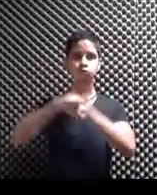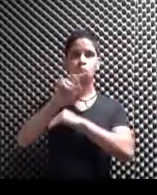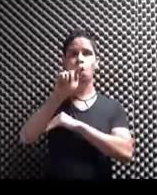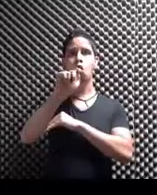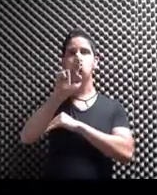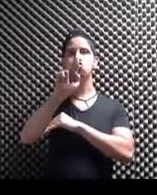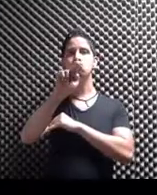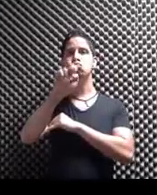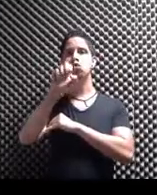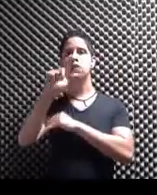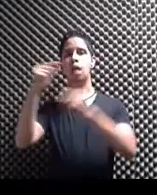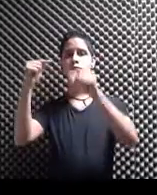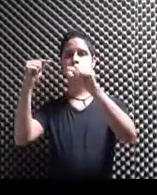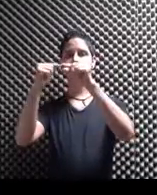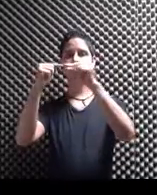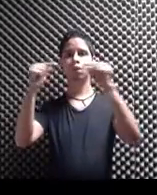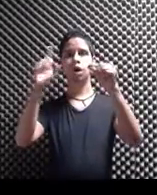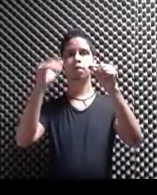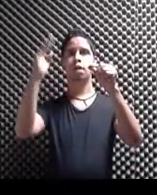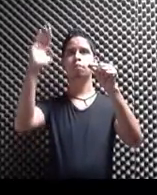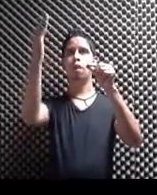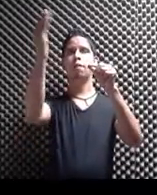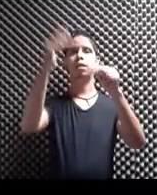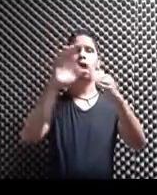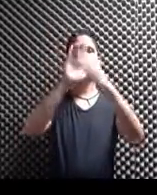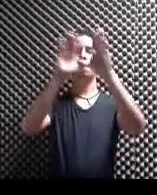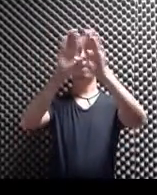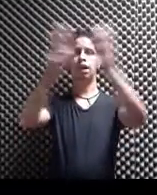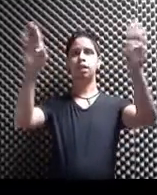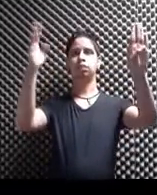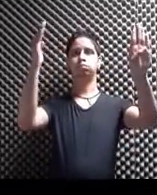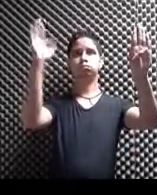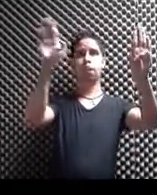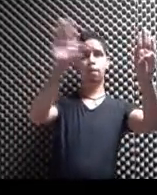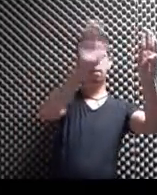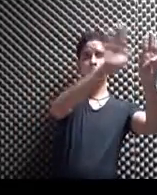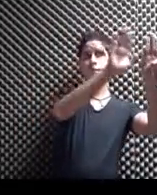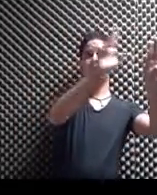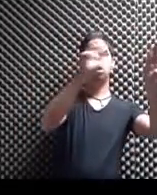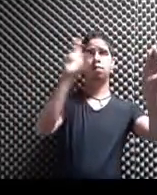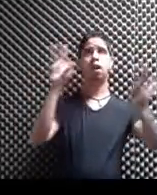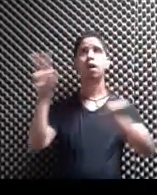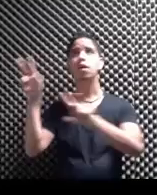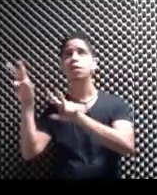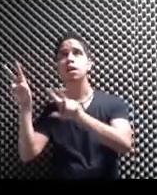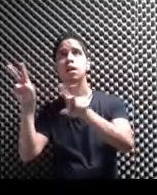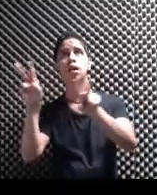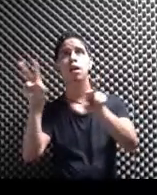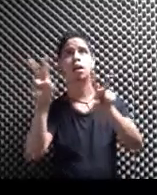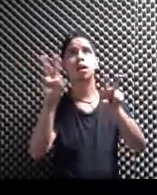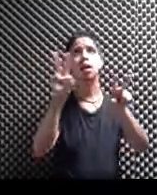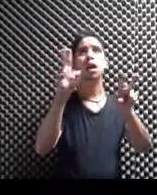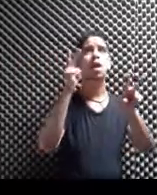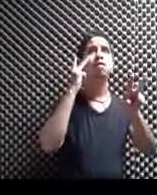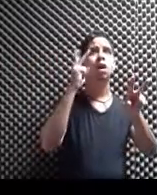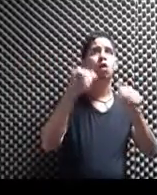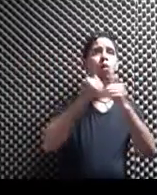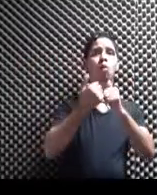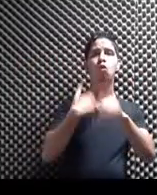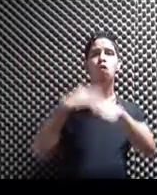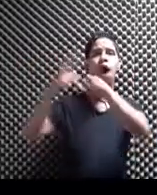ellos habían vivido y de preceptos para que los que vinieran después de ellos no pasaran por lo mismo Ajá Ok